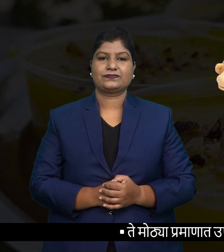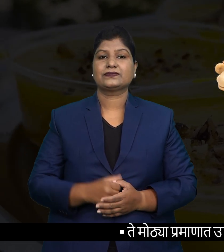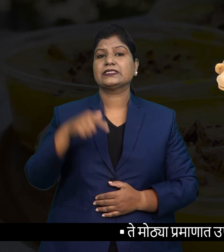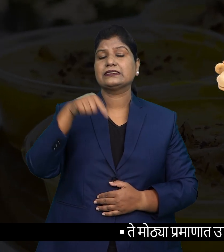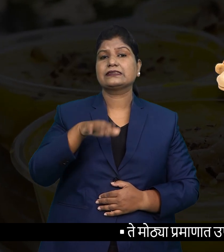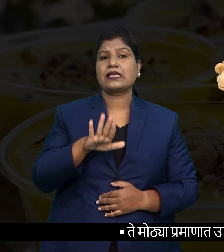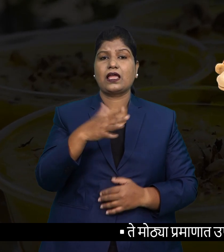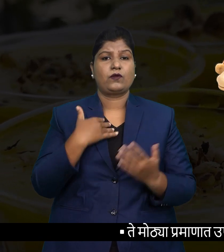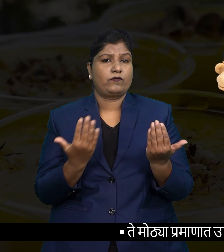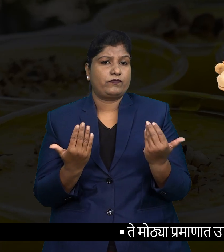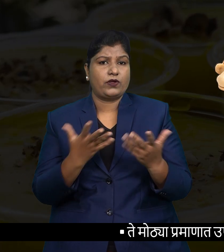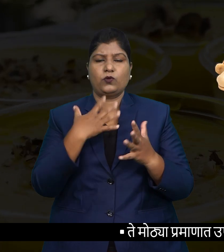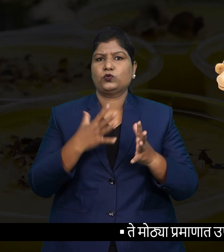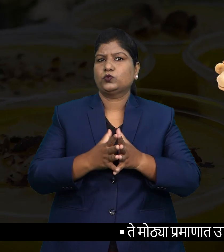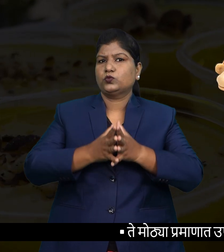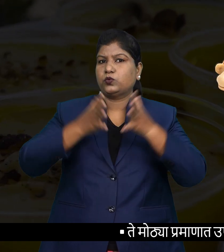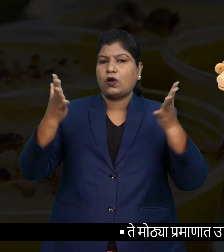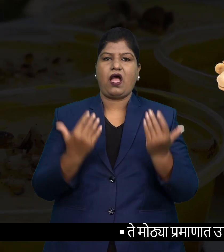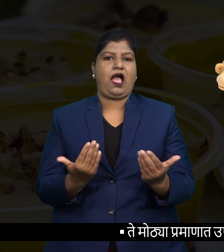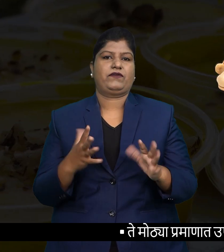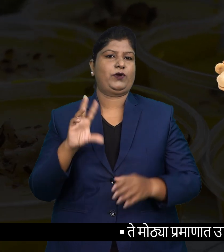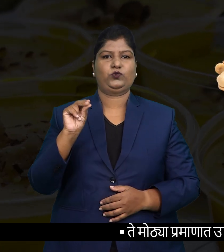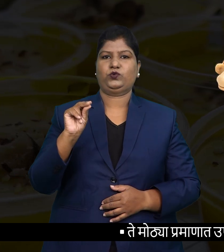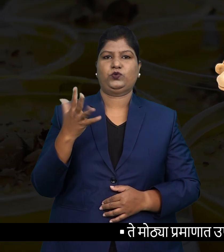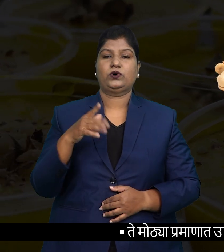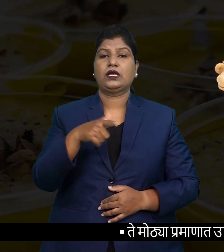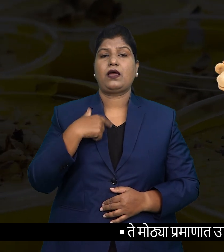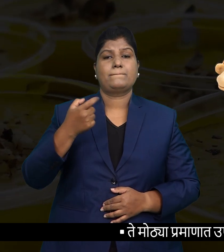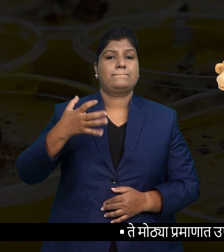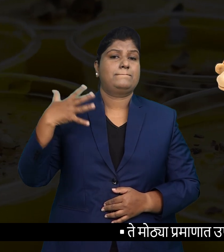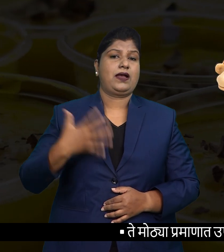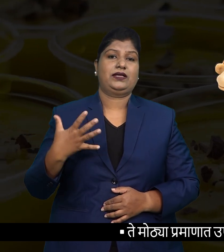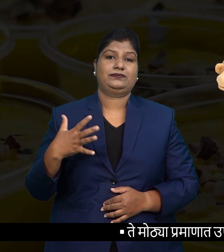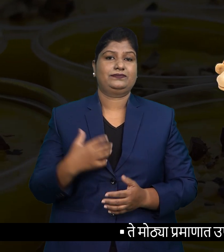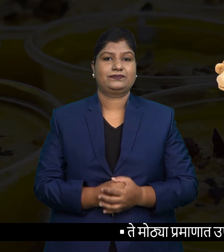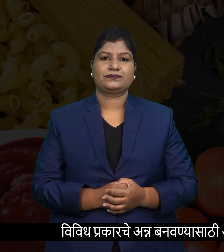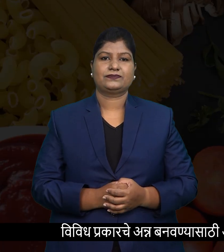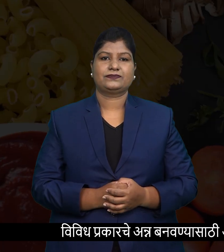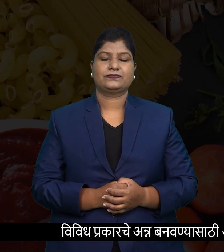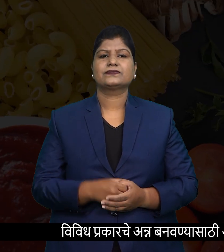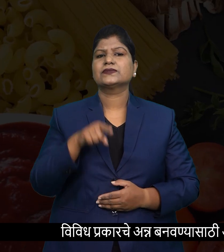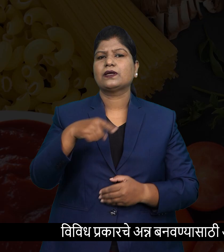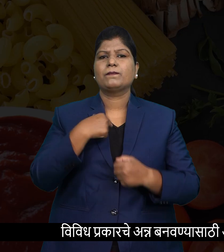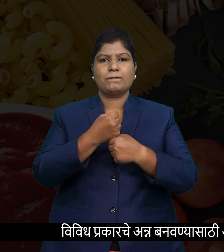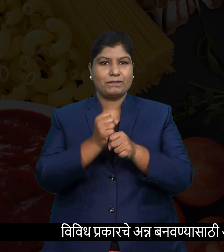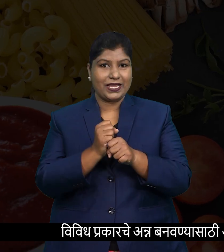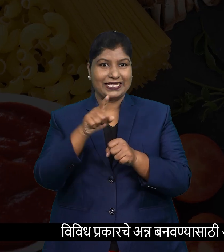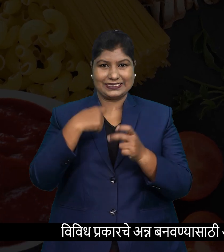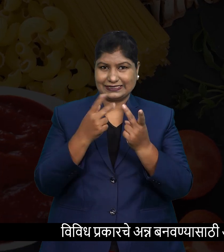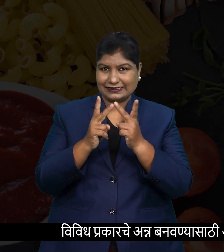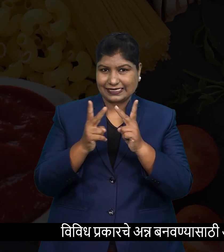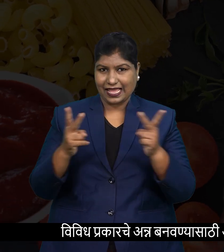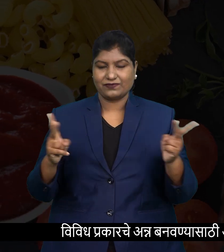ती मोठ्या प्रमाणात उपलब्ध नसतात आणि महाग असतात. विविध प्रकारचे